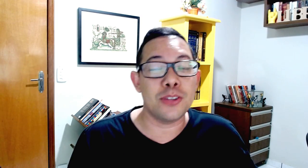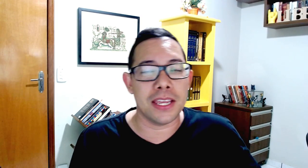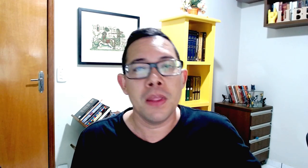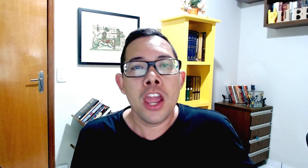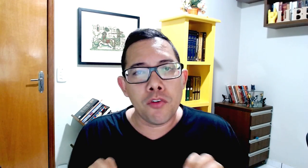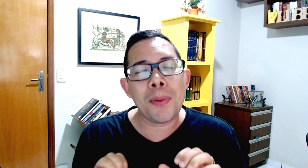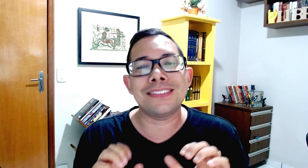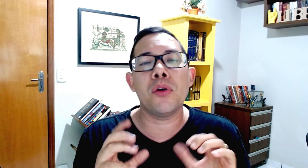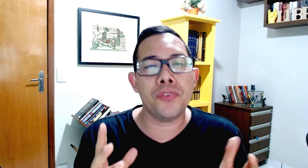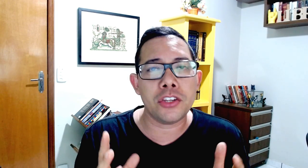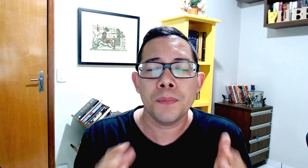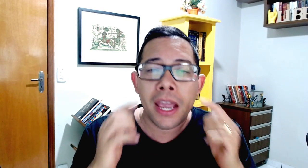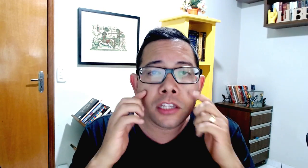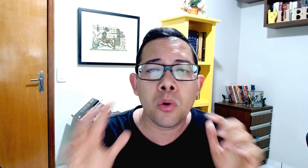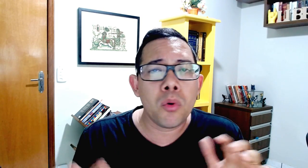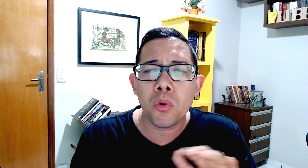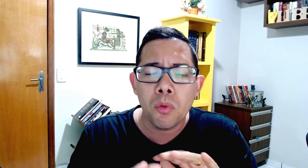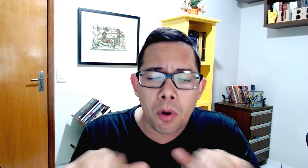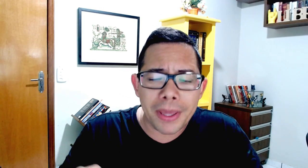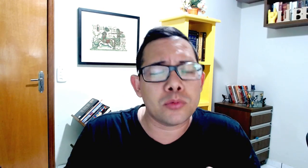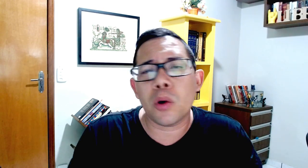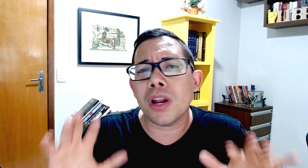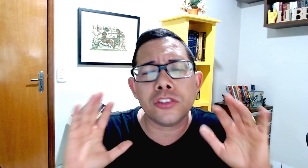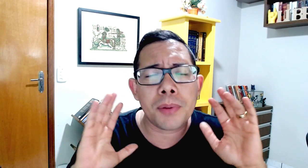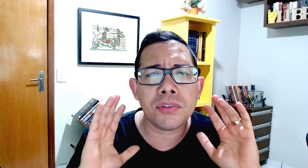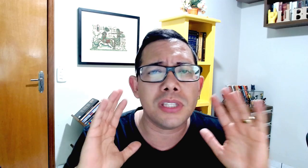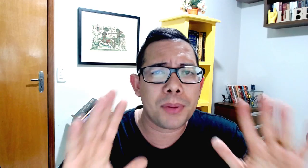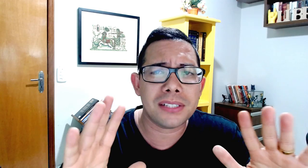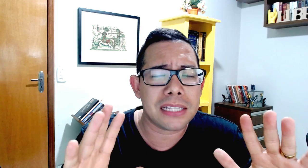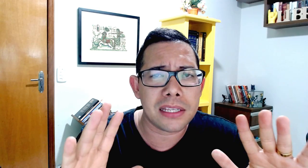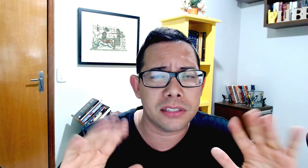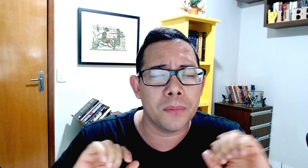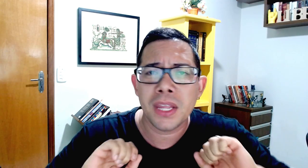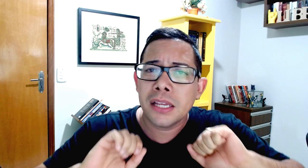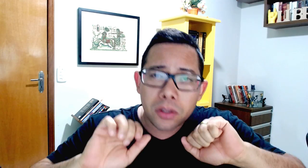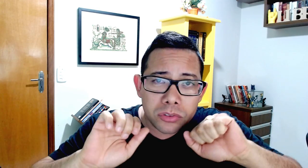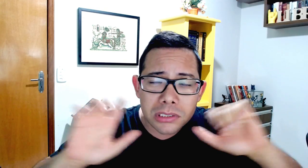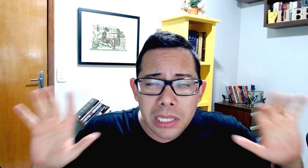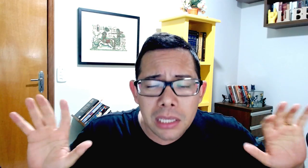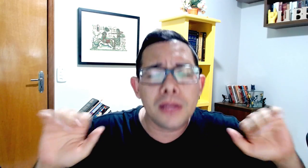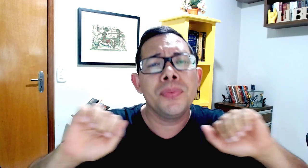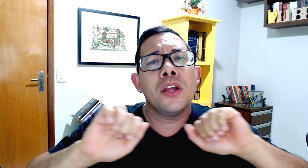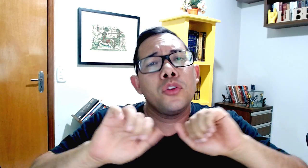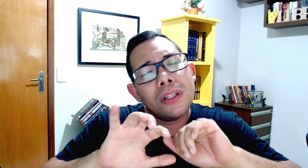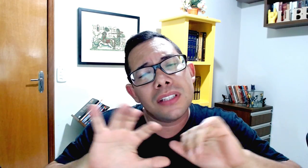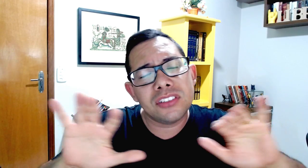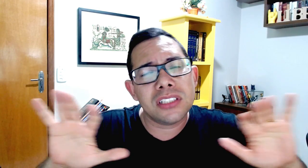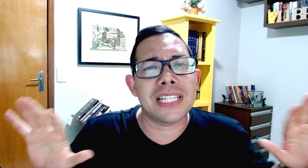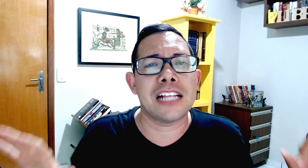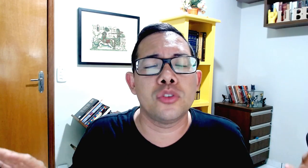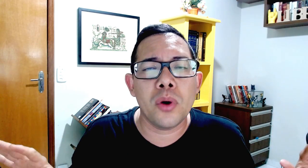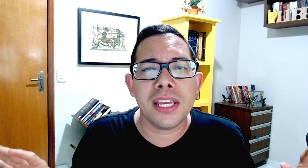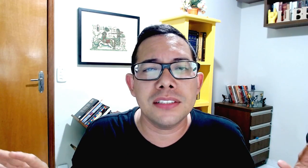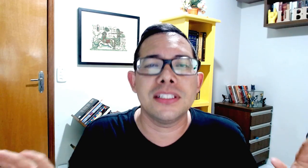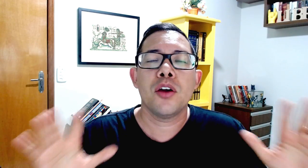é isso aí eu vou passar um vídeo então o momento agora é só para você prestar atenção então Desligue todas as distrações